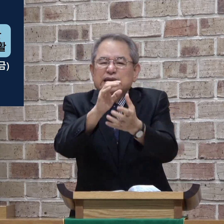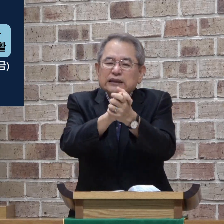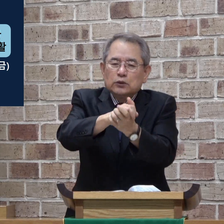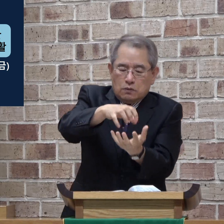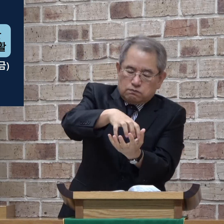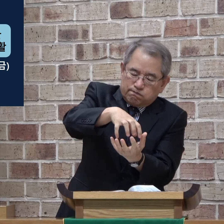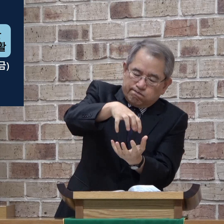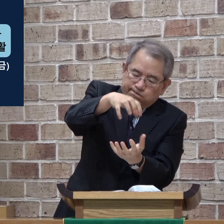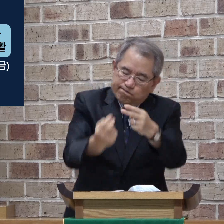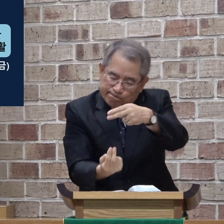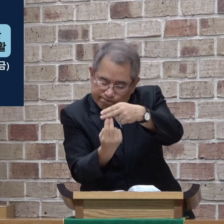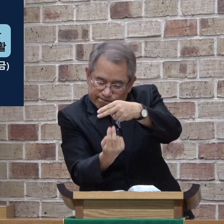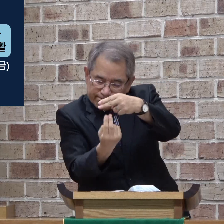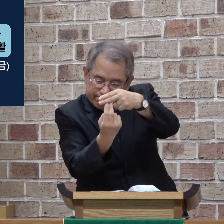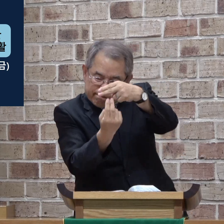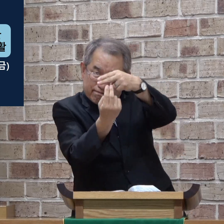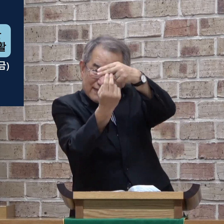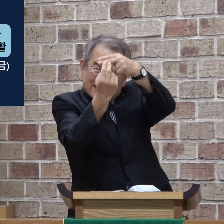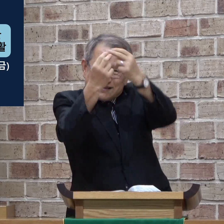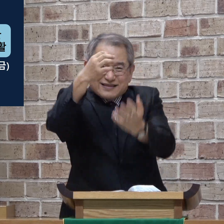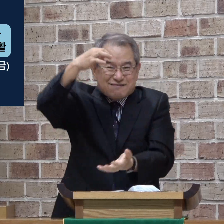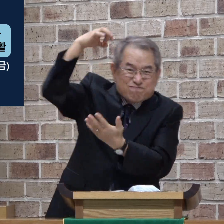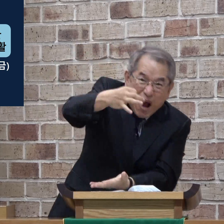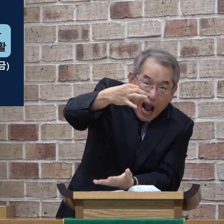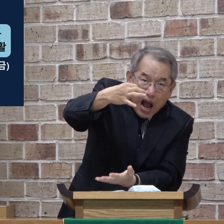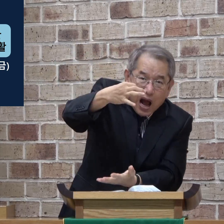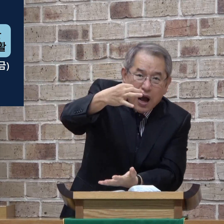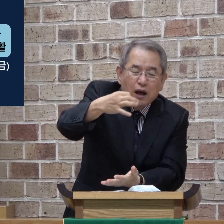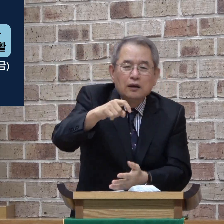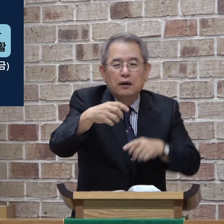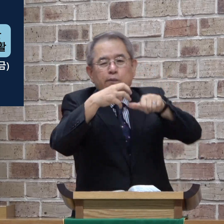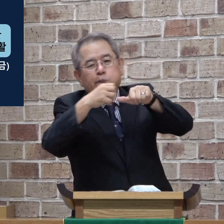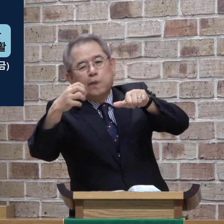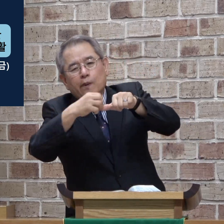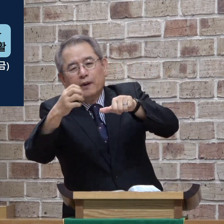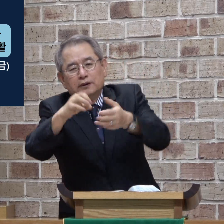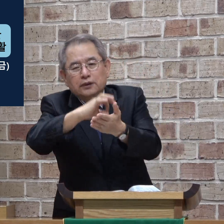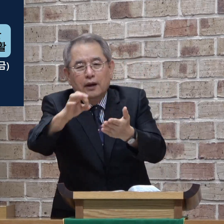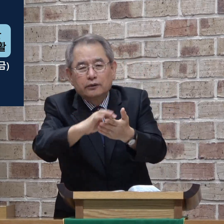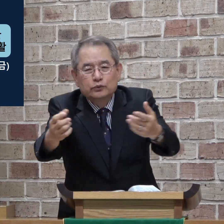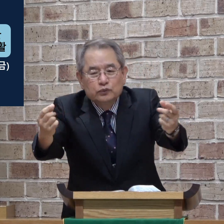생활, 이것은 우리가 기도를 쌓아놓는 접근과 같습니다.